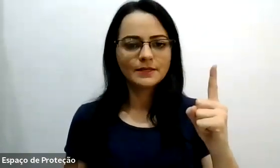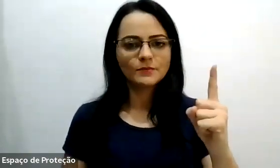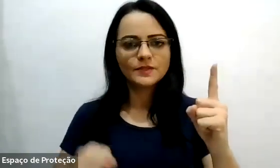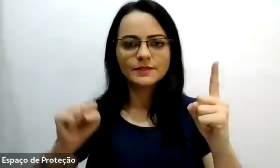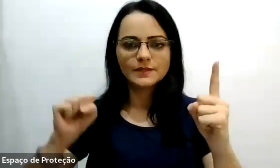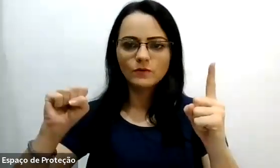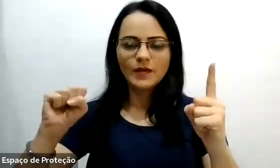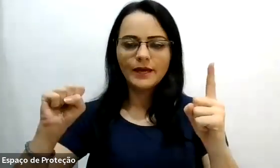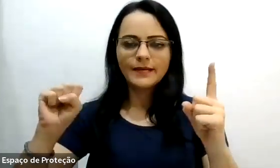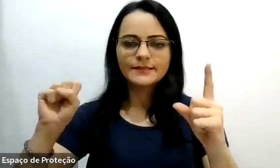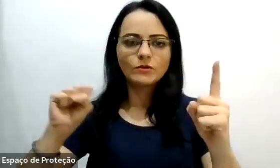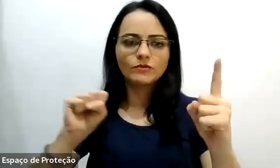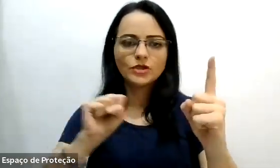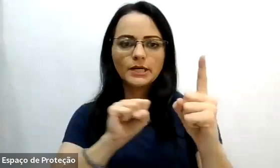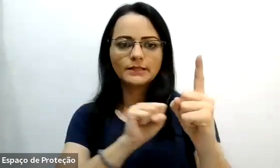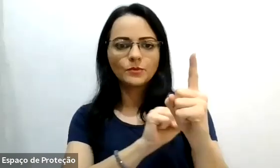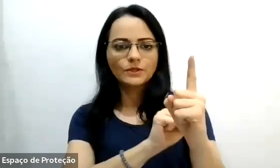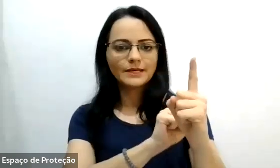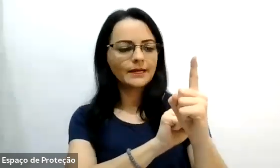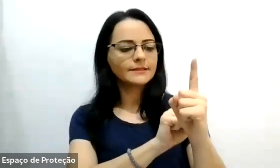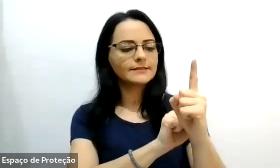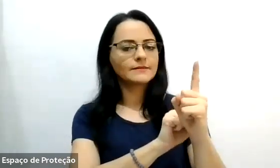nessa posição. Esta mão fechada por trás,